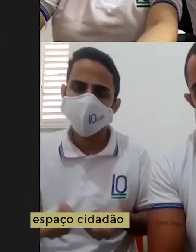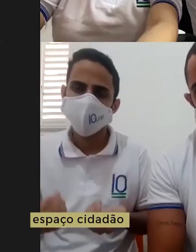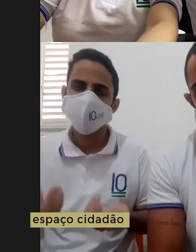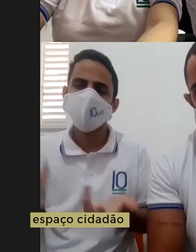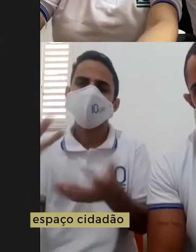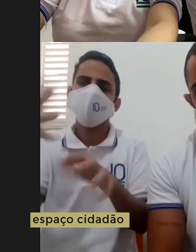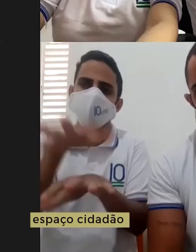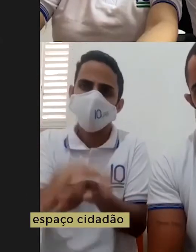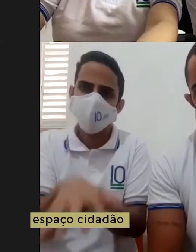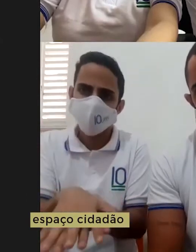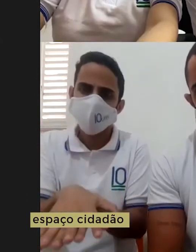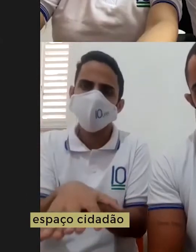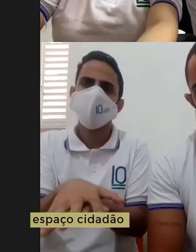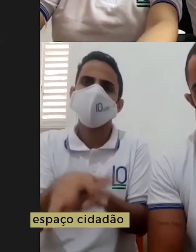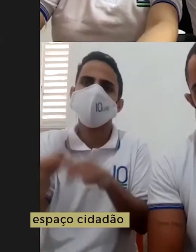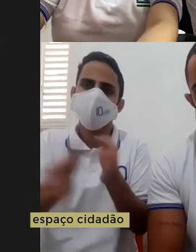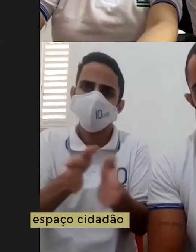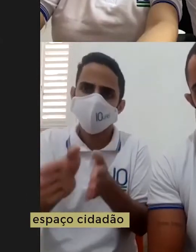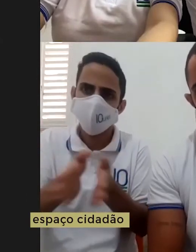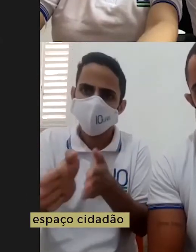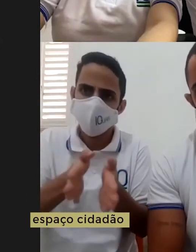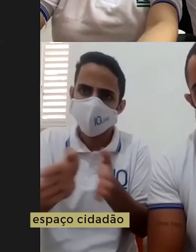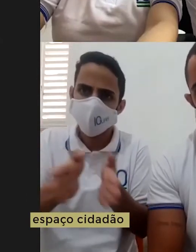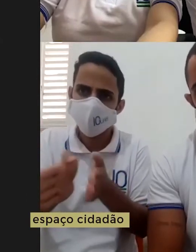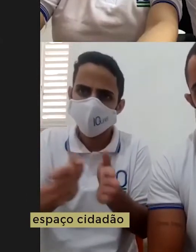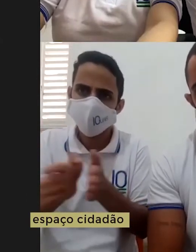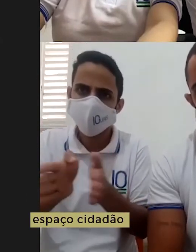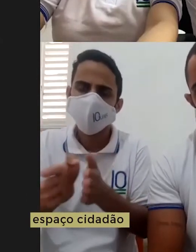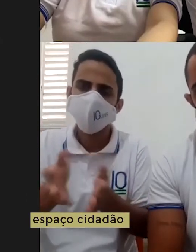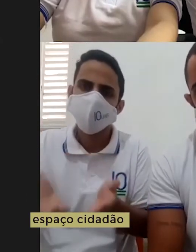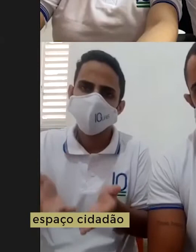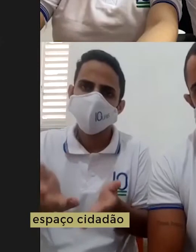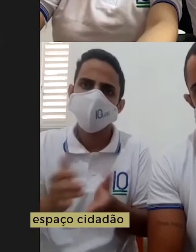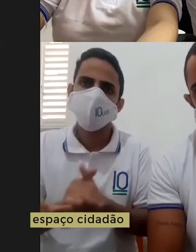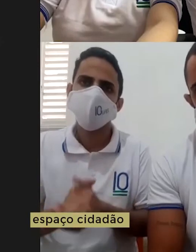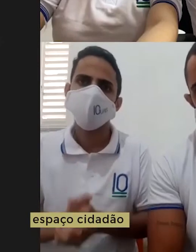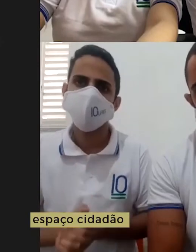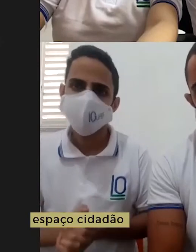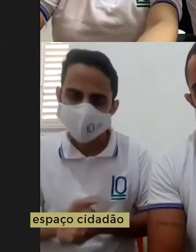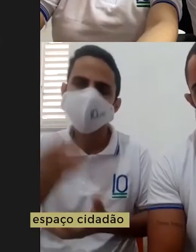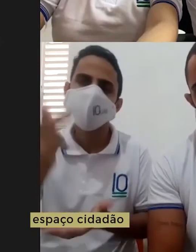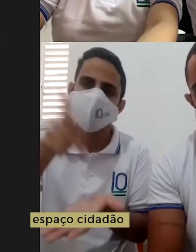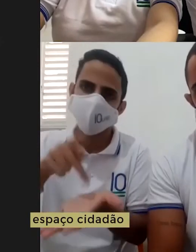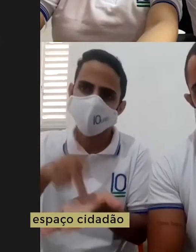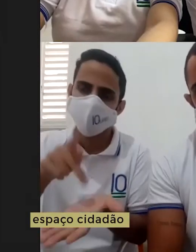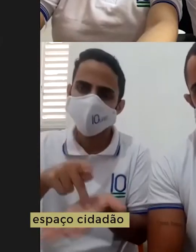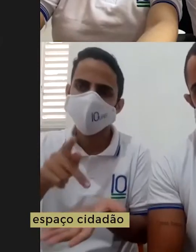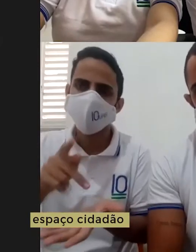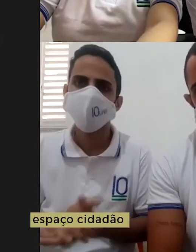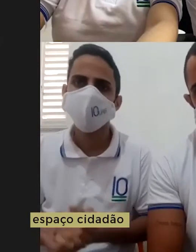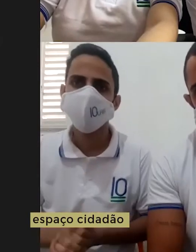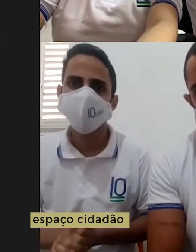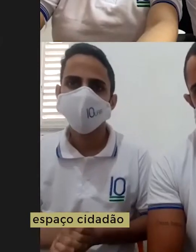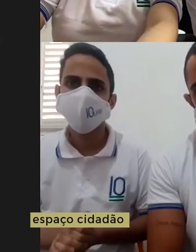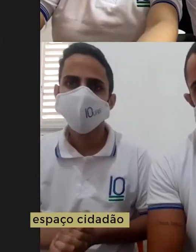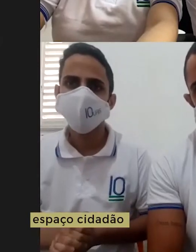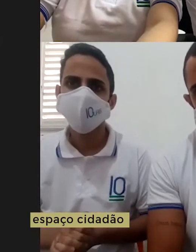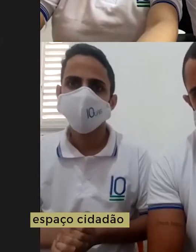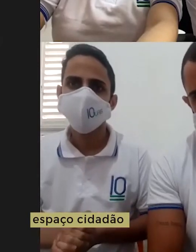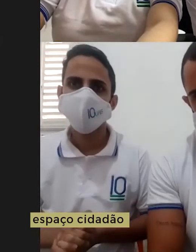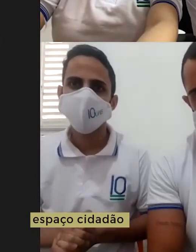falta de visão, de vontade, daquilo que a gente chama de velha política, né? Bom, eu gostaria de agradecer